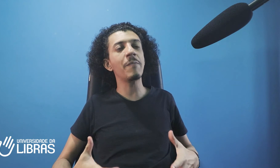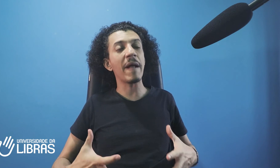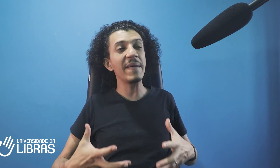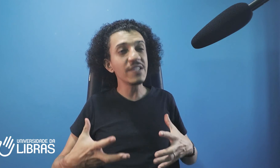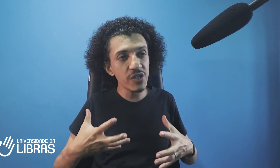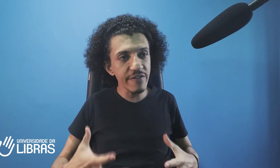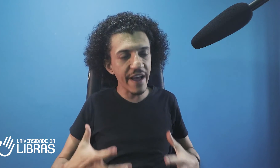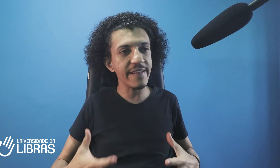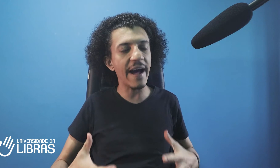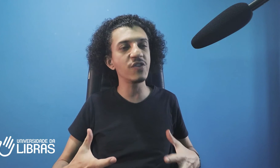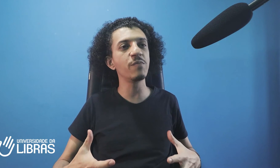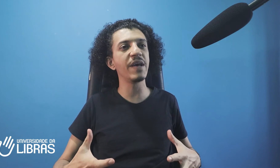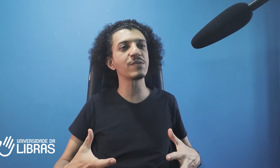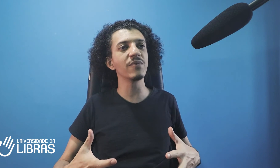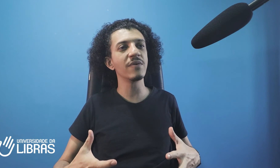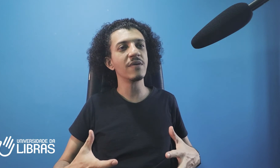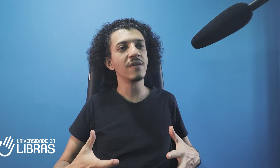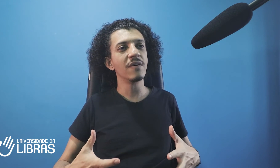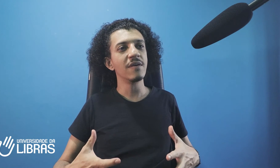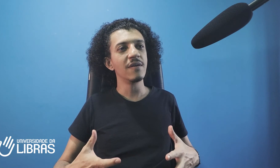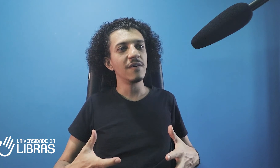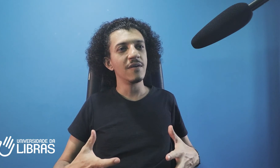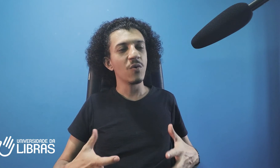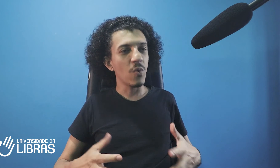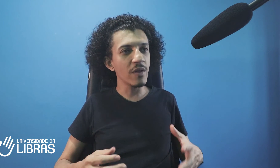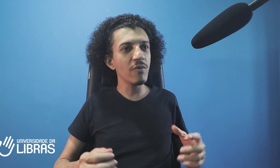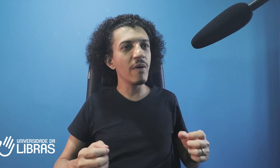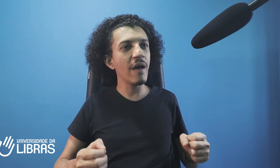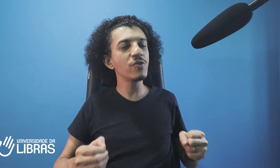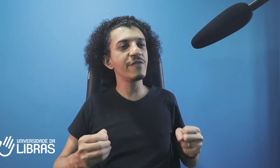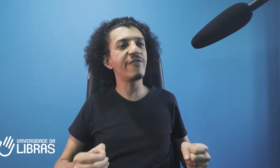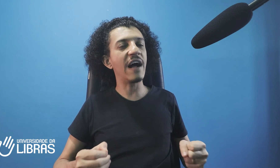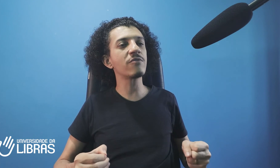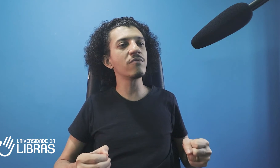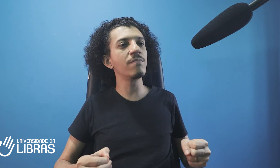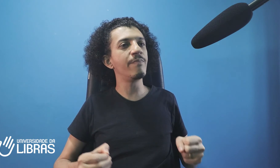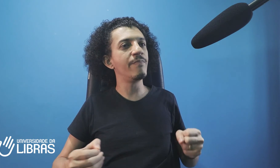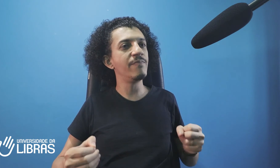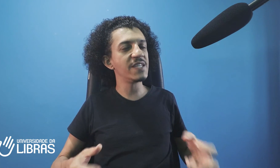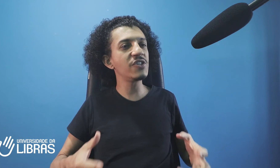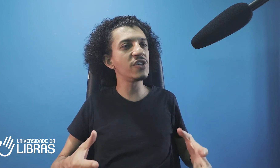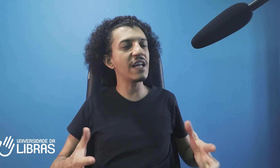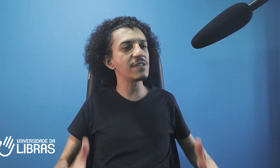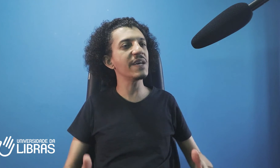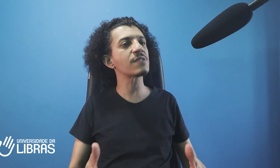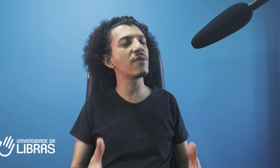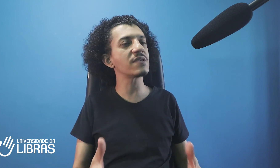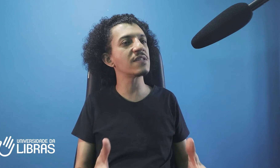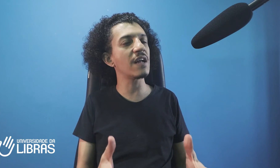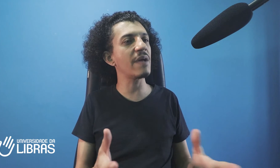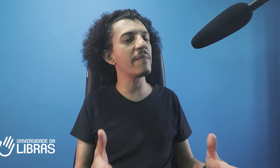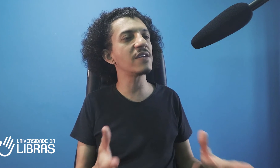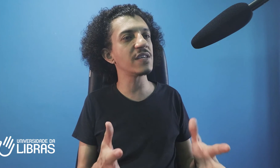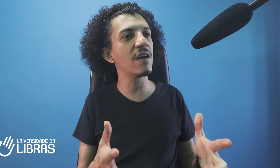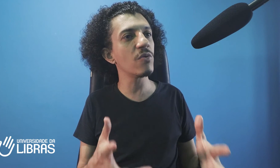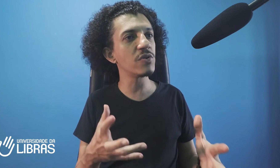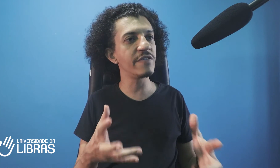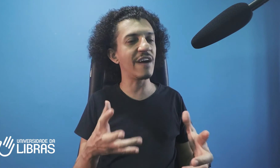acontecer para mim de verdade mesmo e quando eu de fato sentindo as minhas mãos assim na minha mente que eu